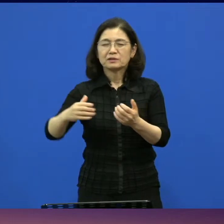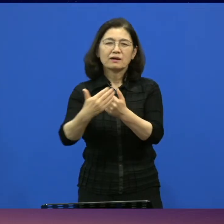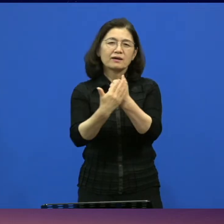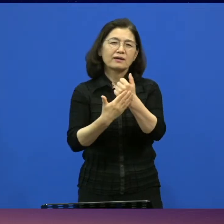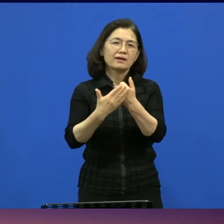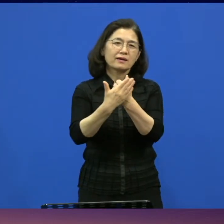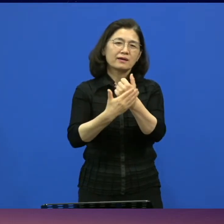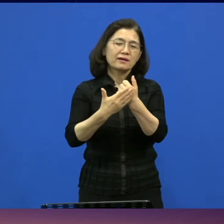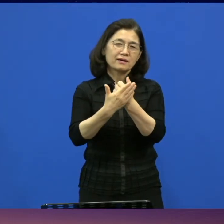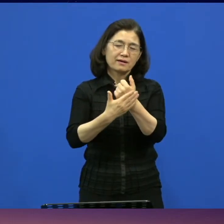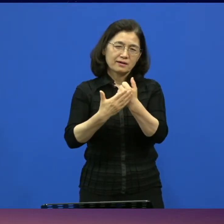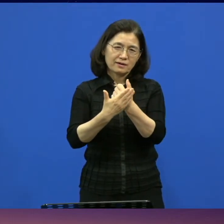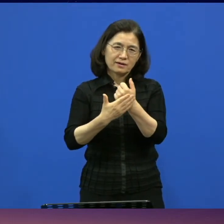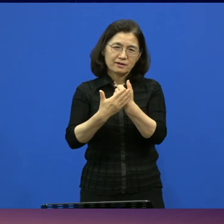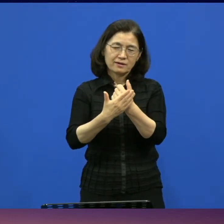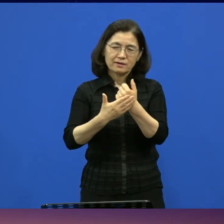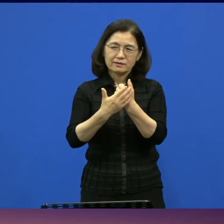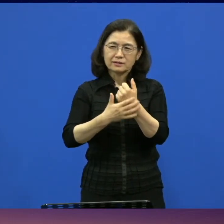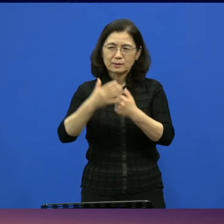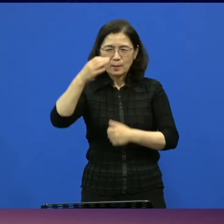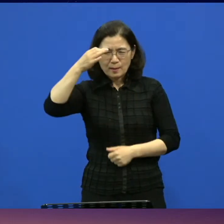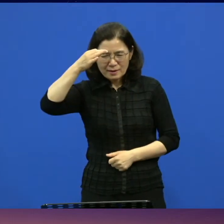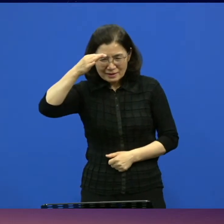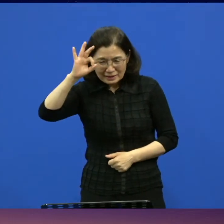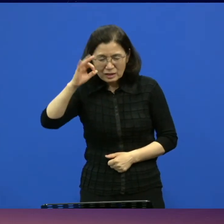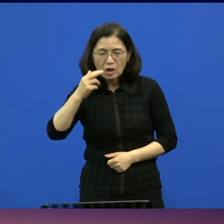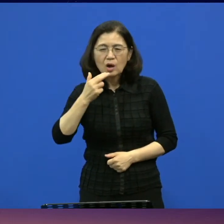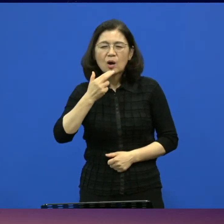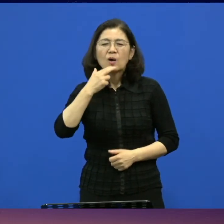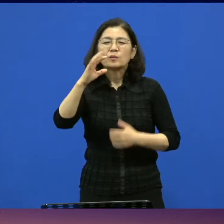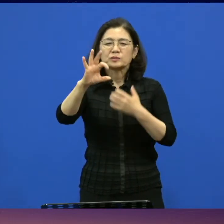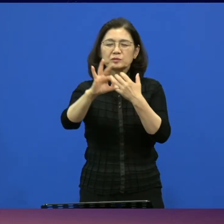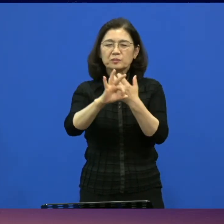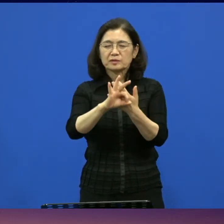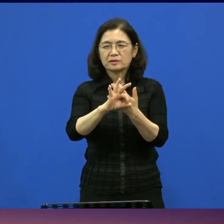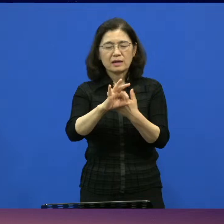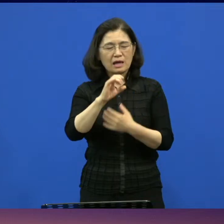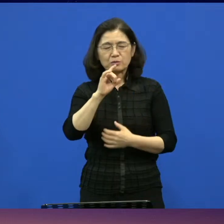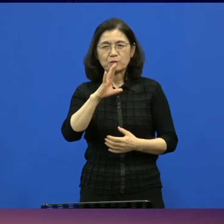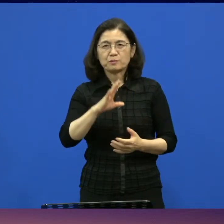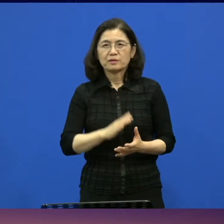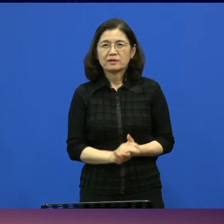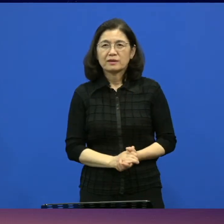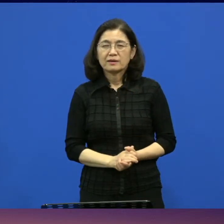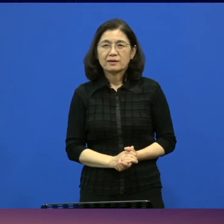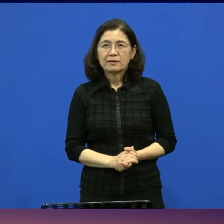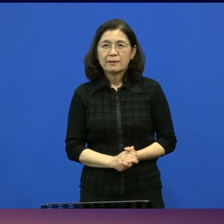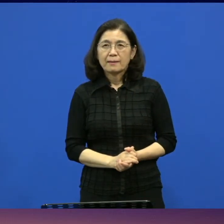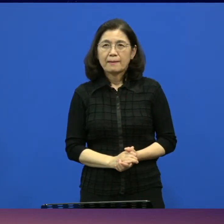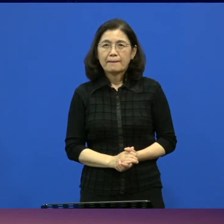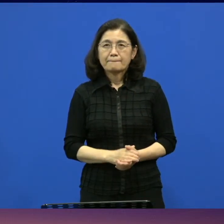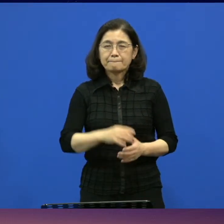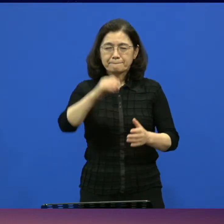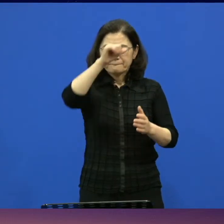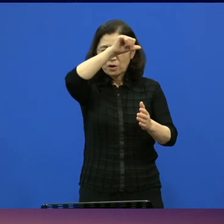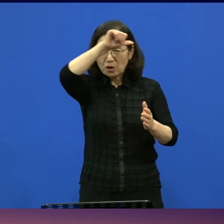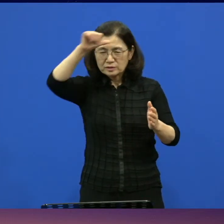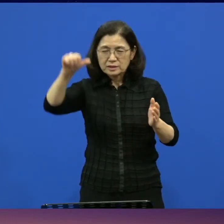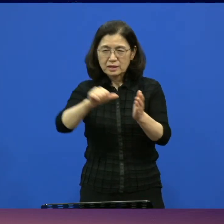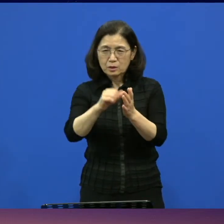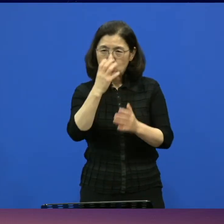도를 깊이 깨닫는 이 작업이 없으면요, 이게 안 되는 거예요. 그래서 일평생 이 교만이라는 죄는 끌고 가는